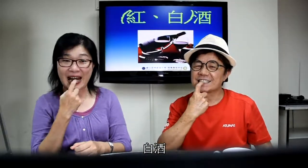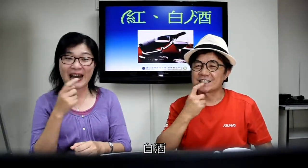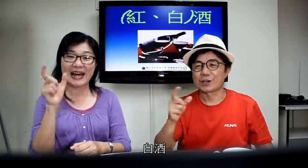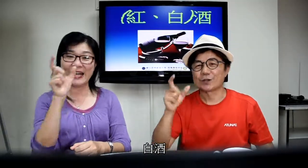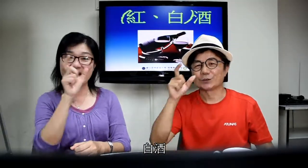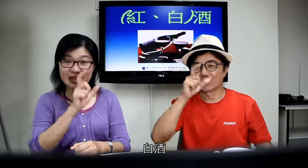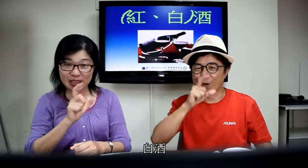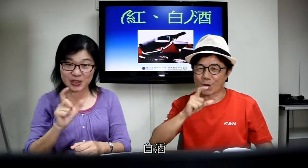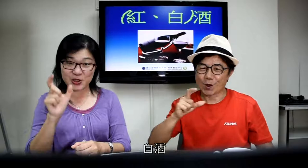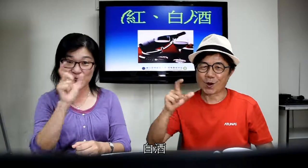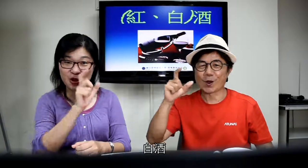白酒。